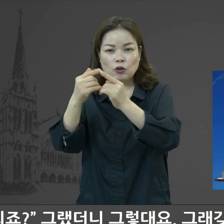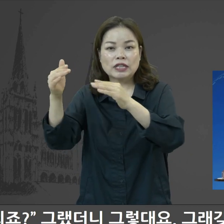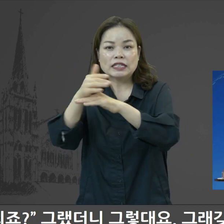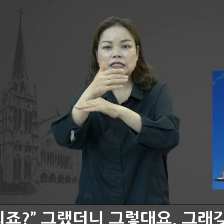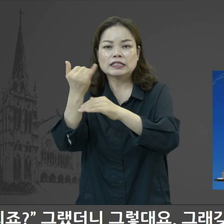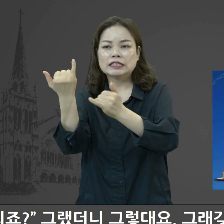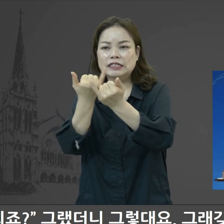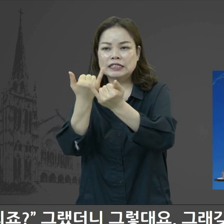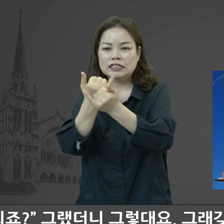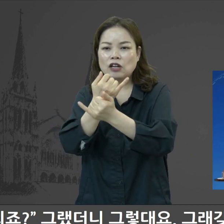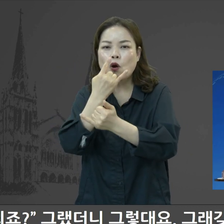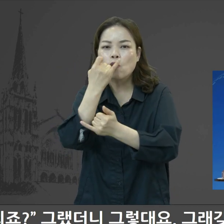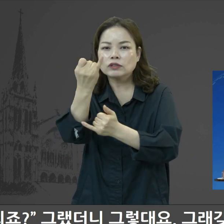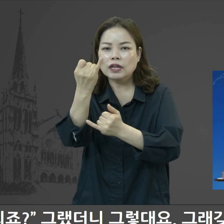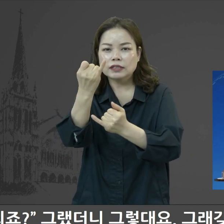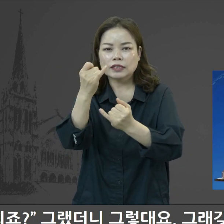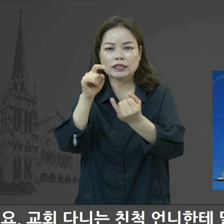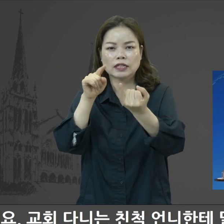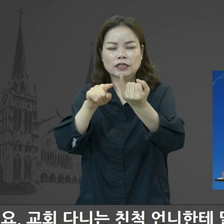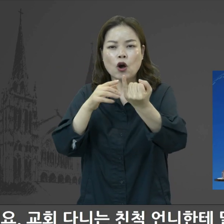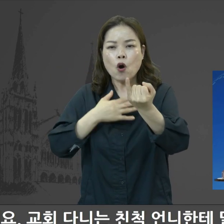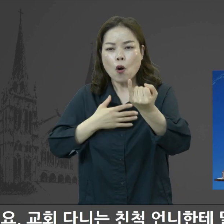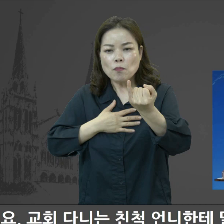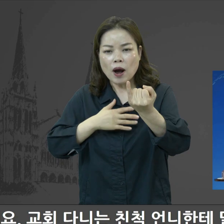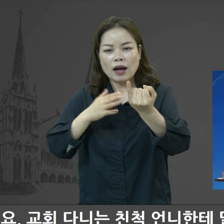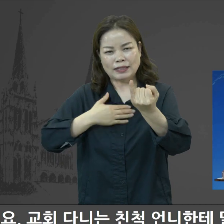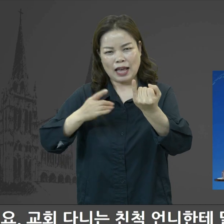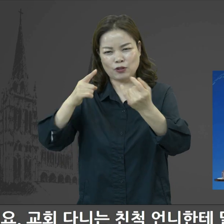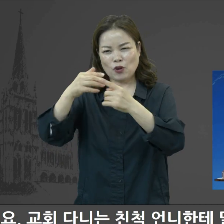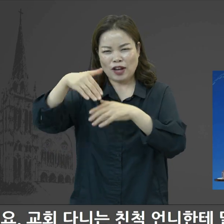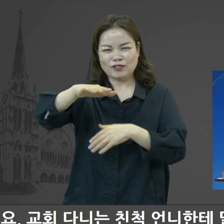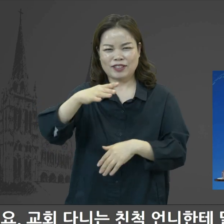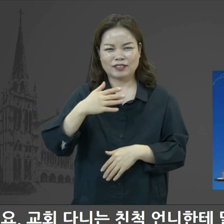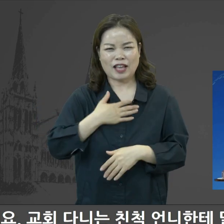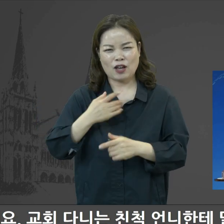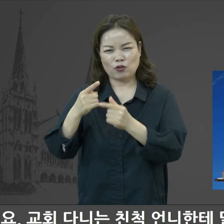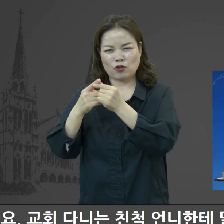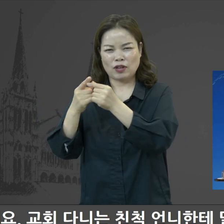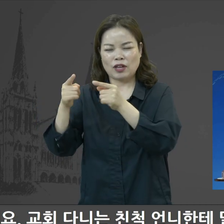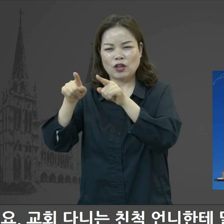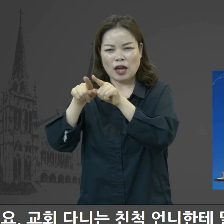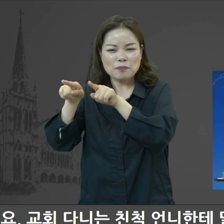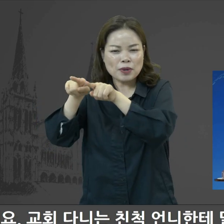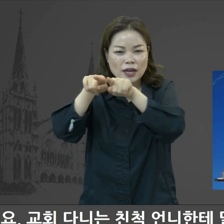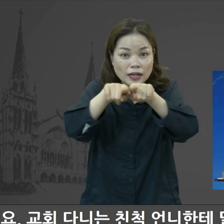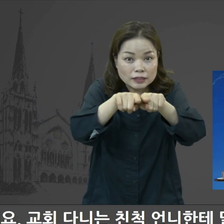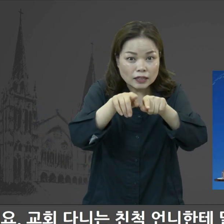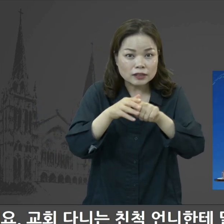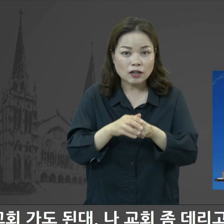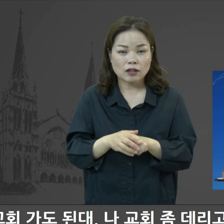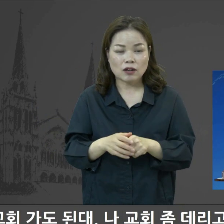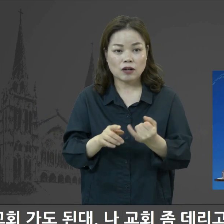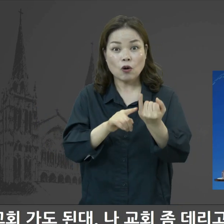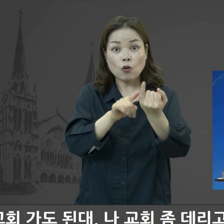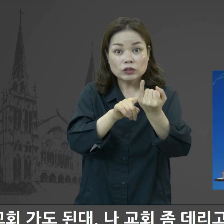달려가서 언니 엄마가 나 이제 교회 가도 된대, 나 교회 좀 데리고 가줘. 그렇게 얘기했더니